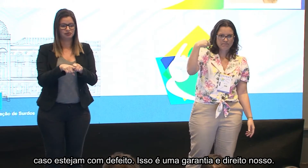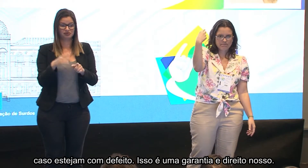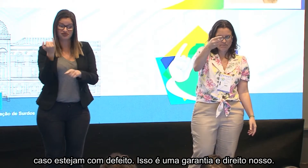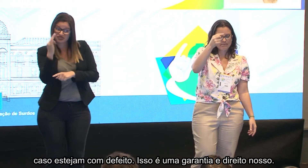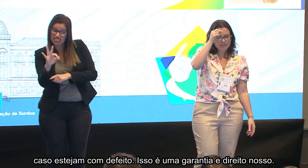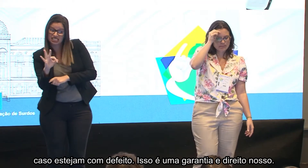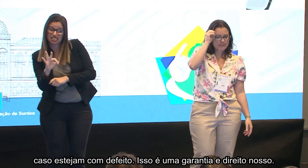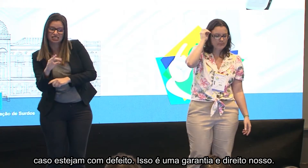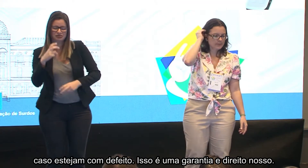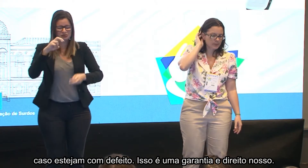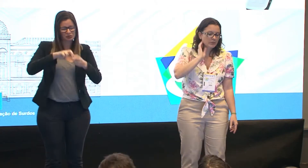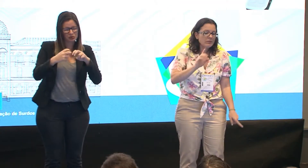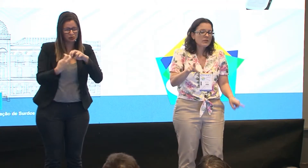e é um direito nosso.